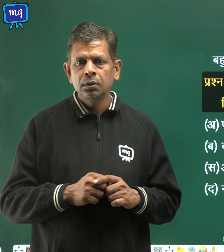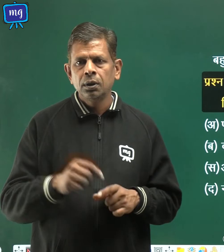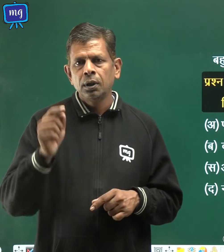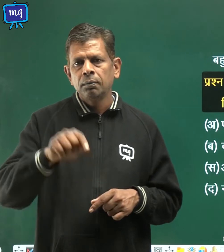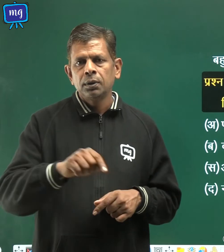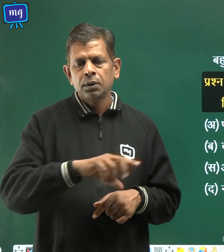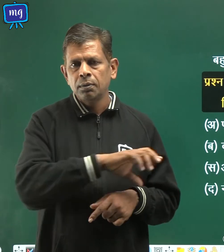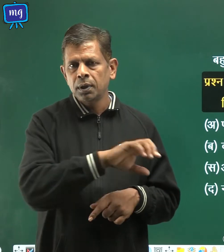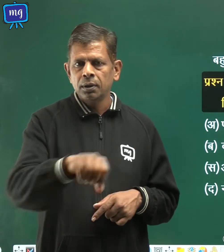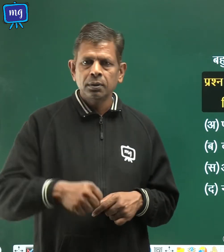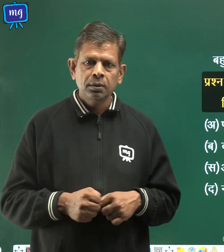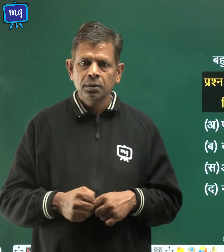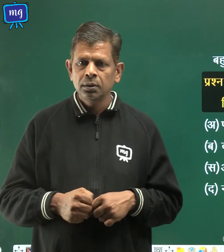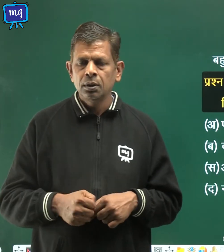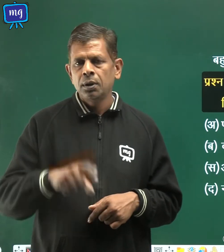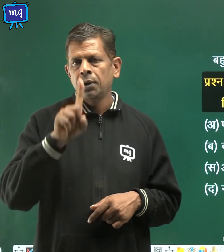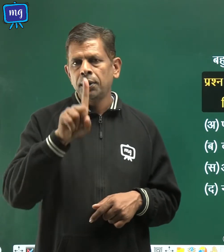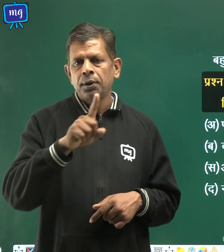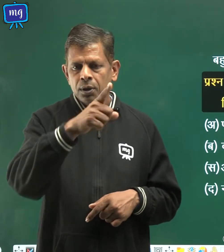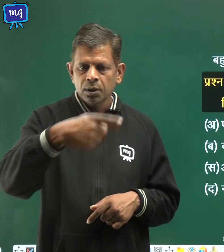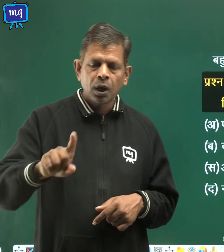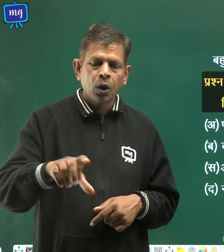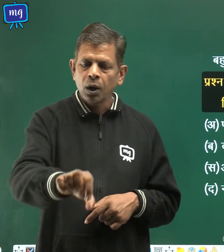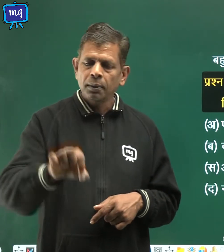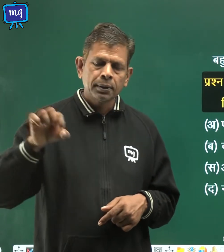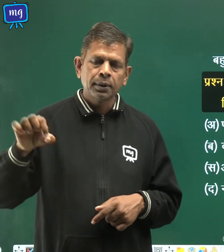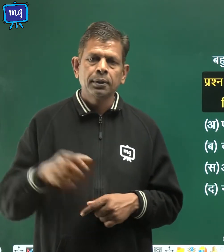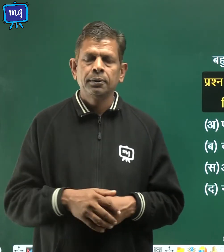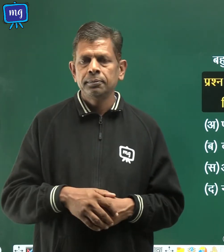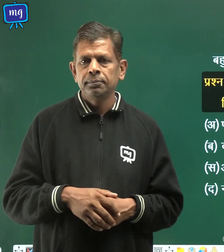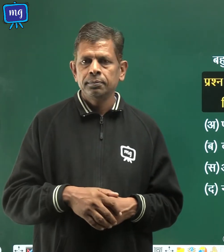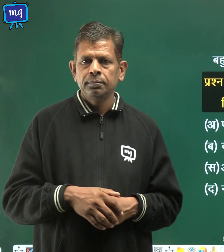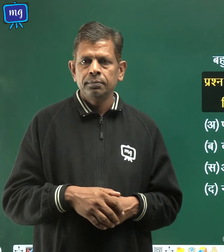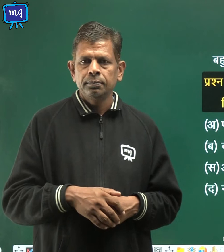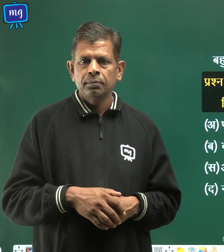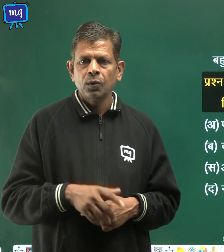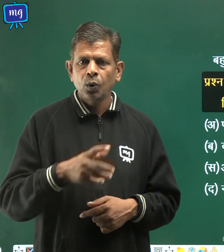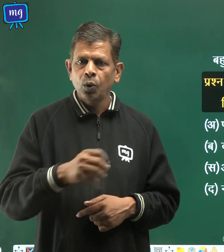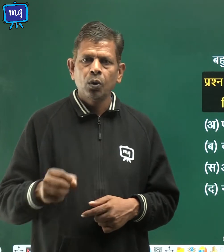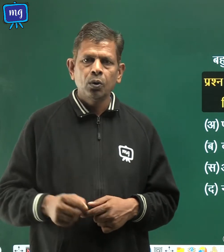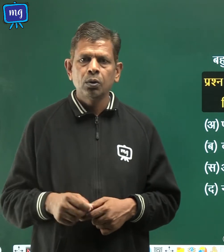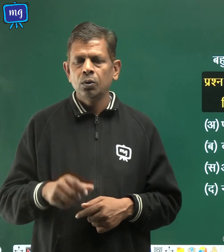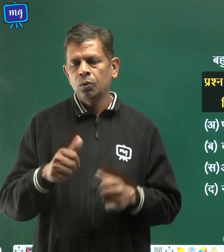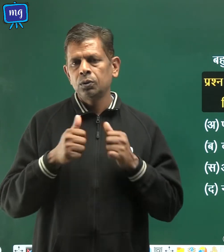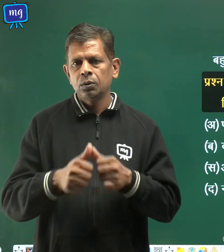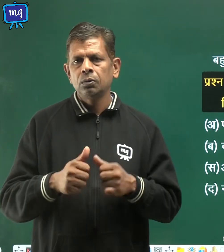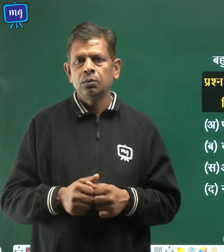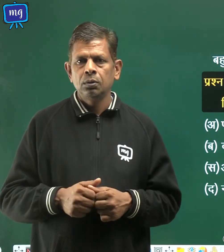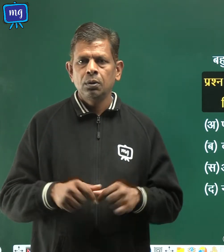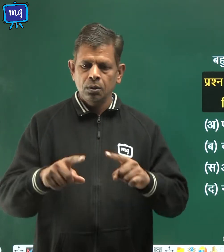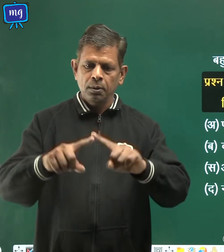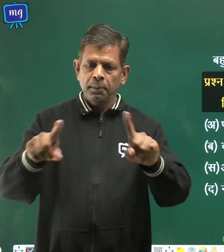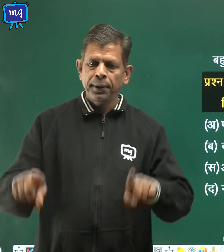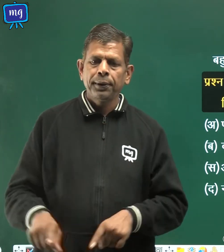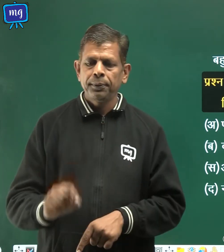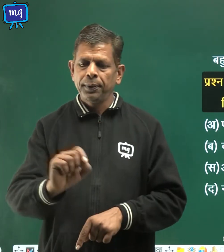इनमें से हमें एक सही विकल्प का चयन करना है और उत्तर को ब्रैकेट